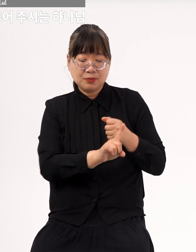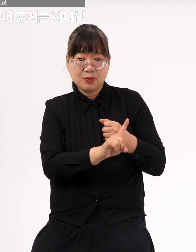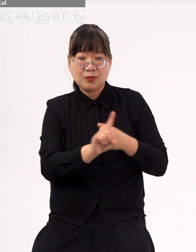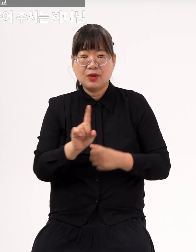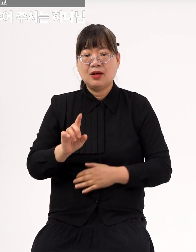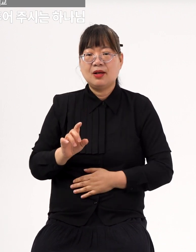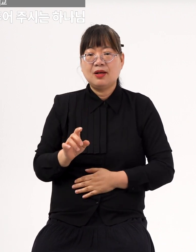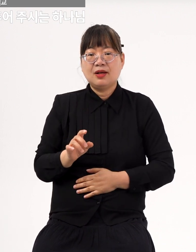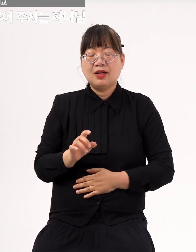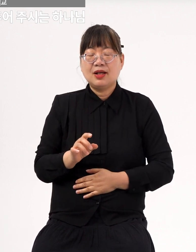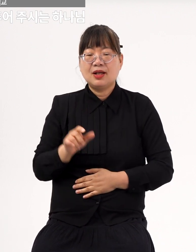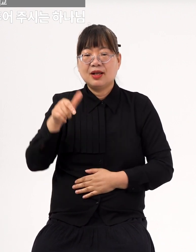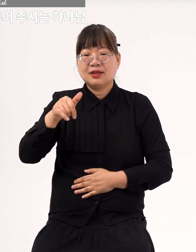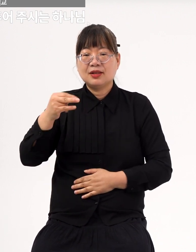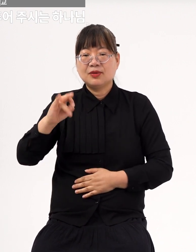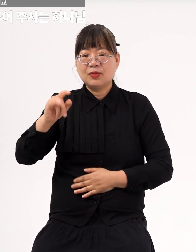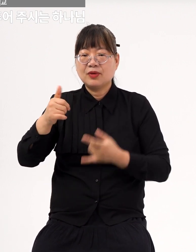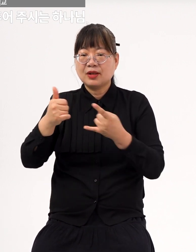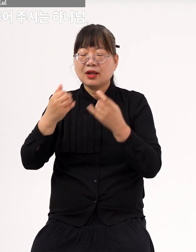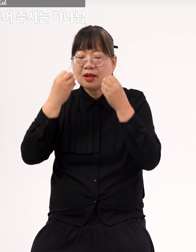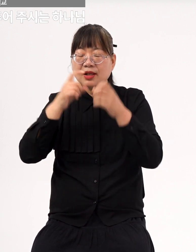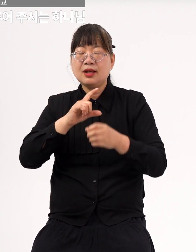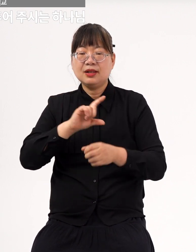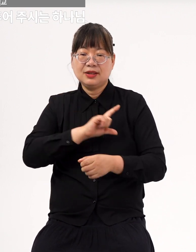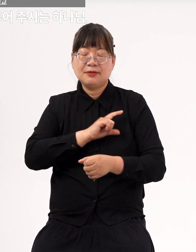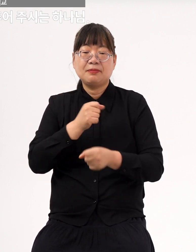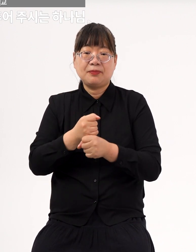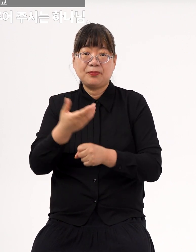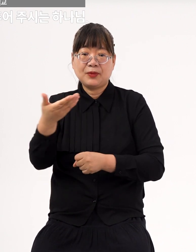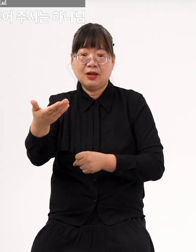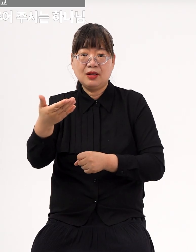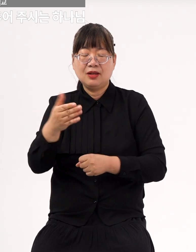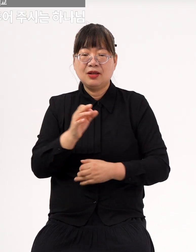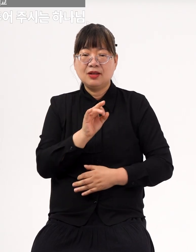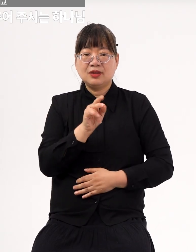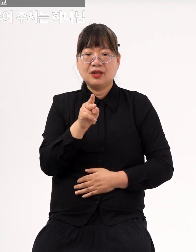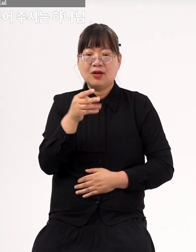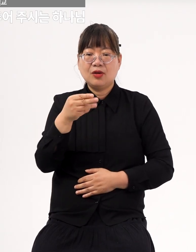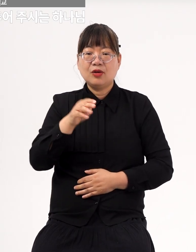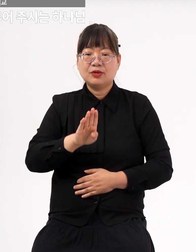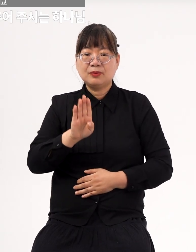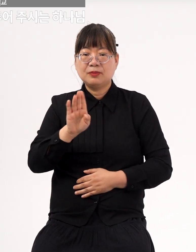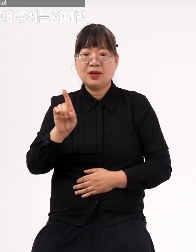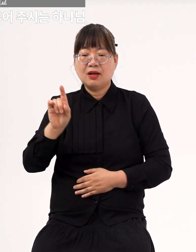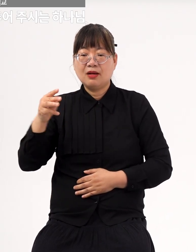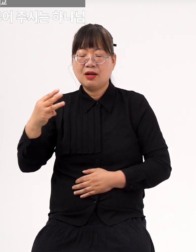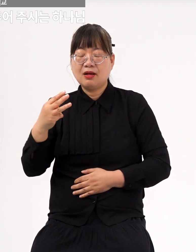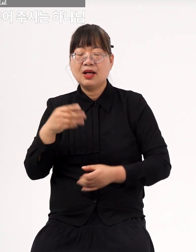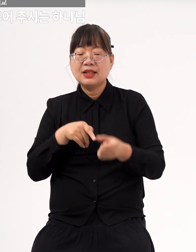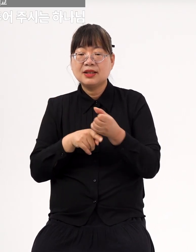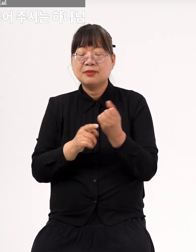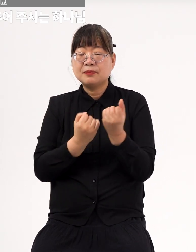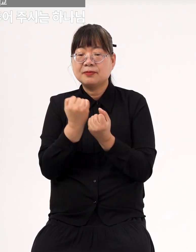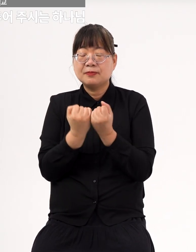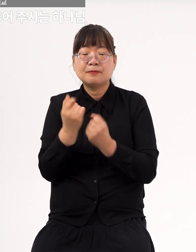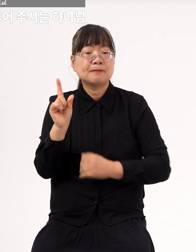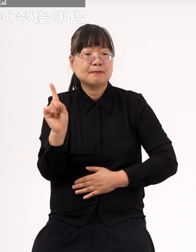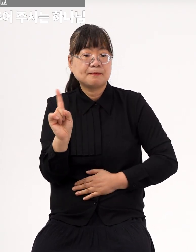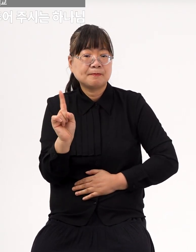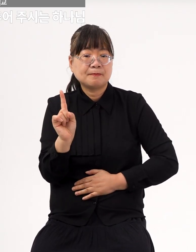새 이름이 붙여집니다. 근데 그 이름이 여룻바알이에요. 뜻을 풀어놓았죠.